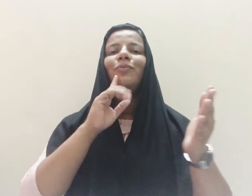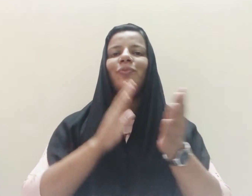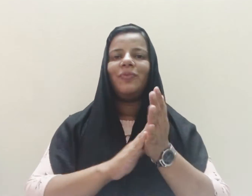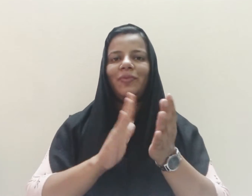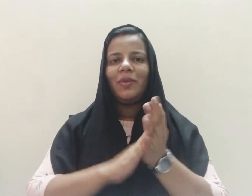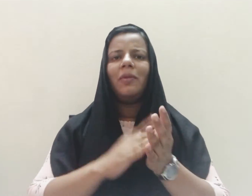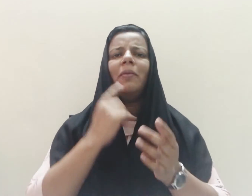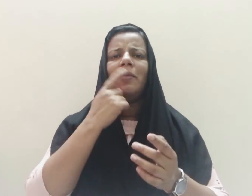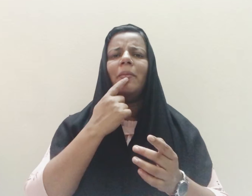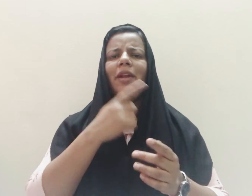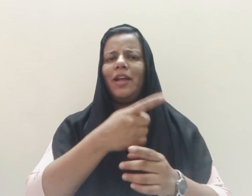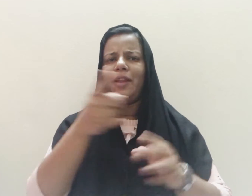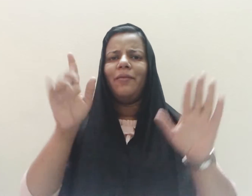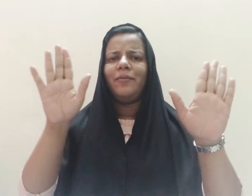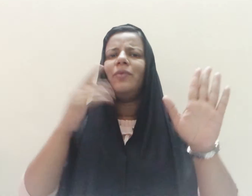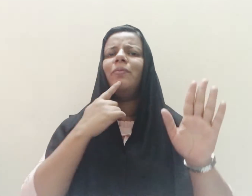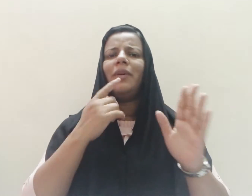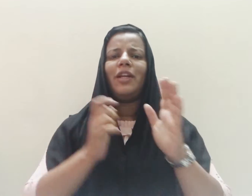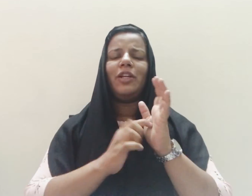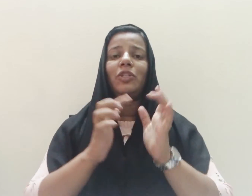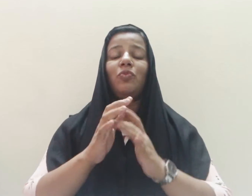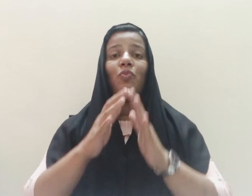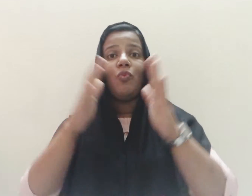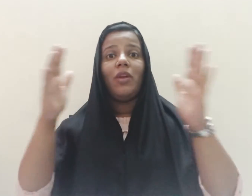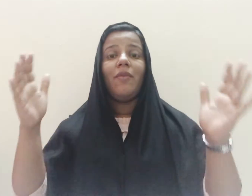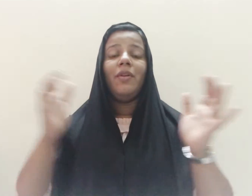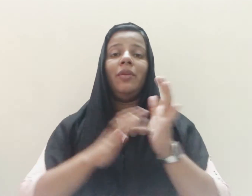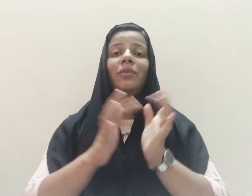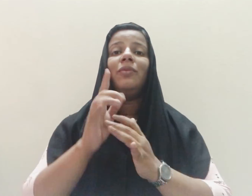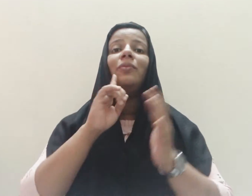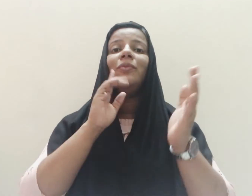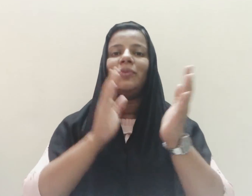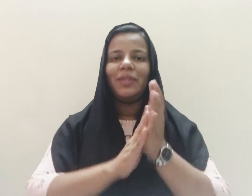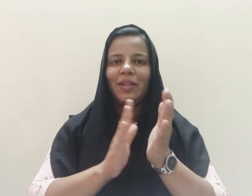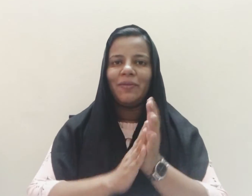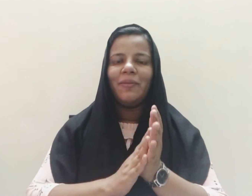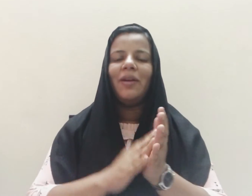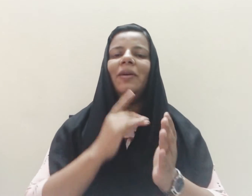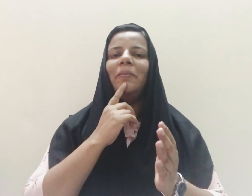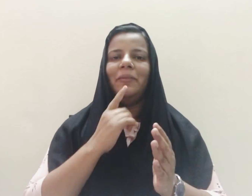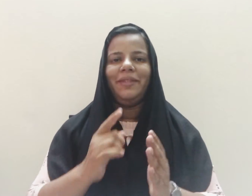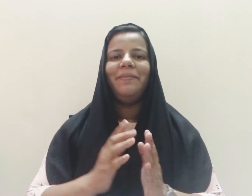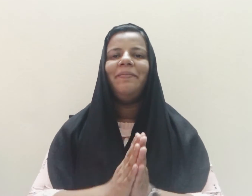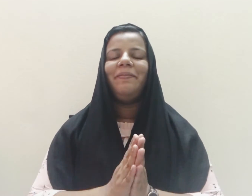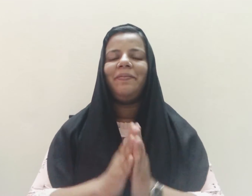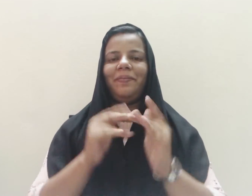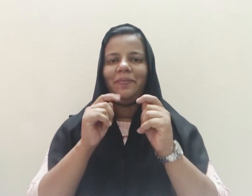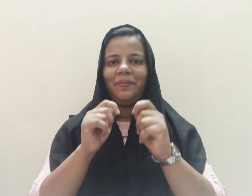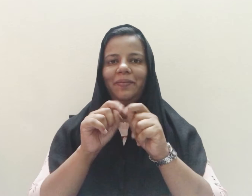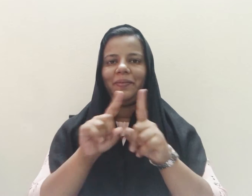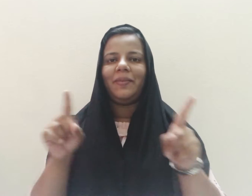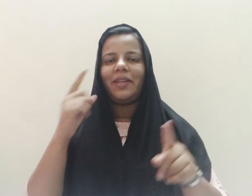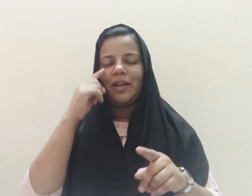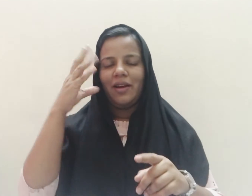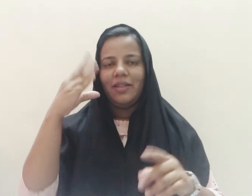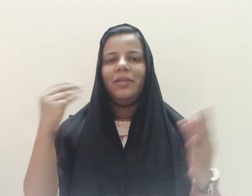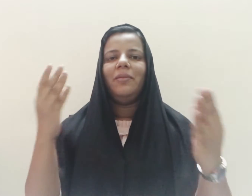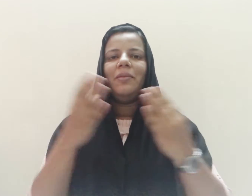ഏറ്റവും സ്തുത്യനുമാകുന്നു. ഒന്നുകൂടെ കരമുയർത്തി പറഞ്ഞ് എൻ്റെ യേശു ഏറ്റവും വലിയവനും ഏറ്റവും സ്തുത്യനുമാകുന്നു. ഹല്ലേലൂയ. നമുക്ക് കണ്ണുകൾ അടയ്ക്കാം,